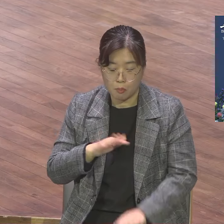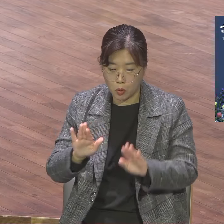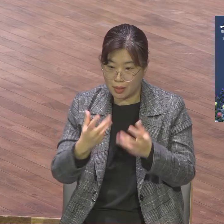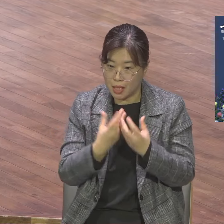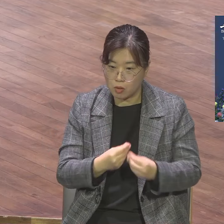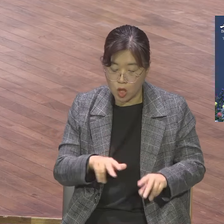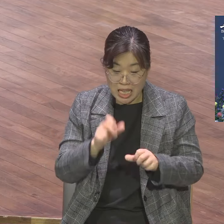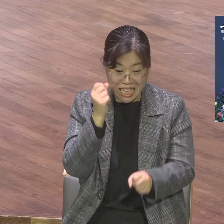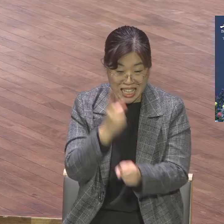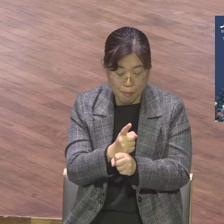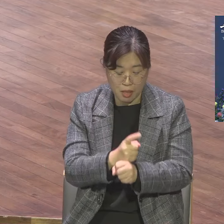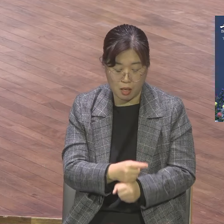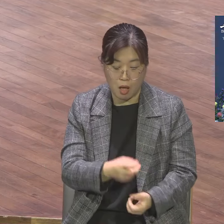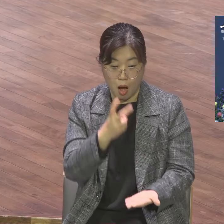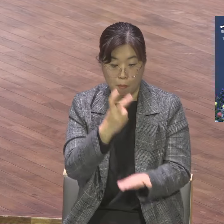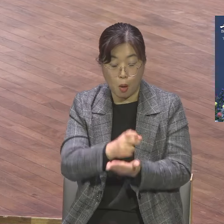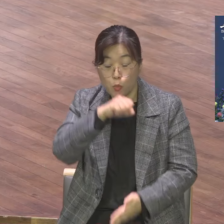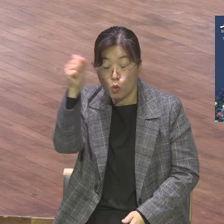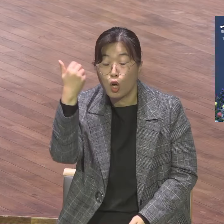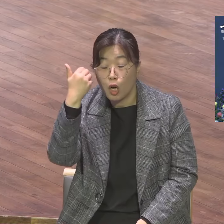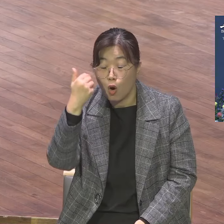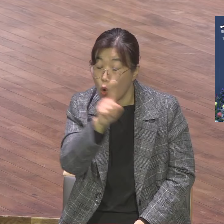같은데 그 주.